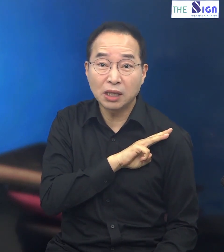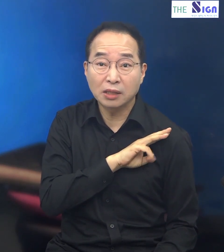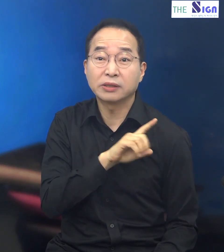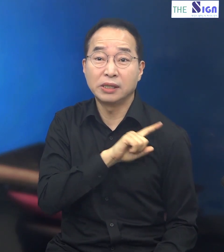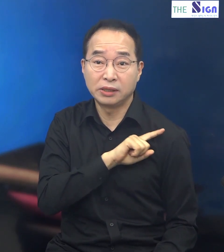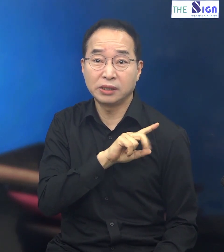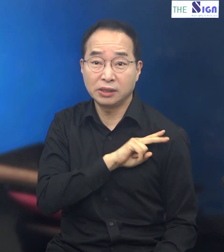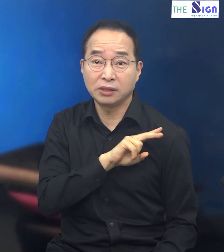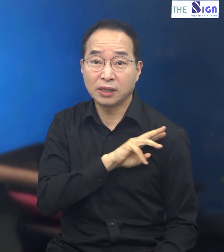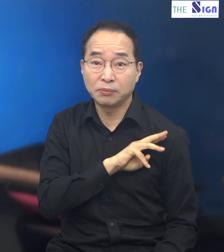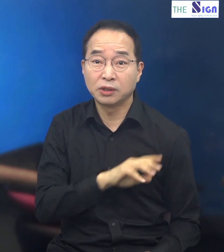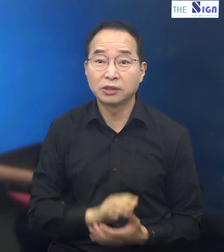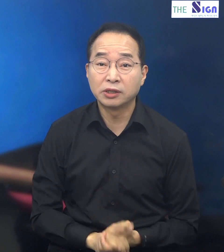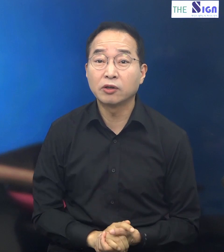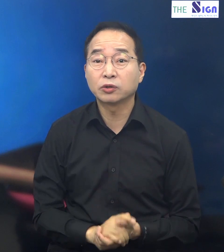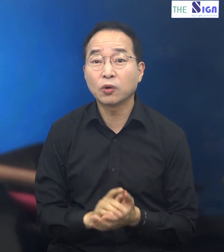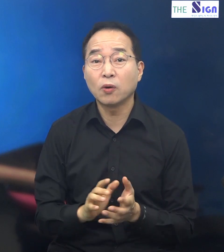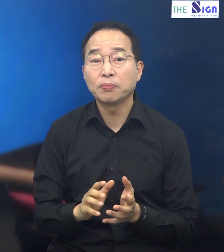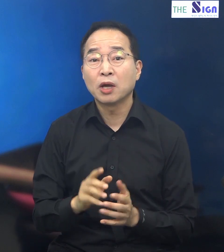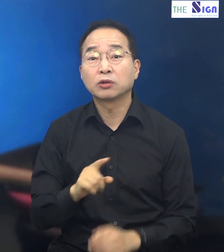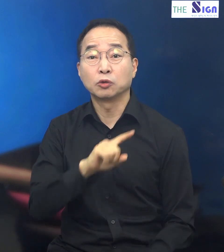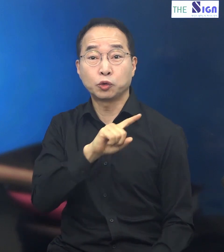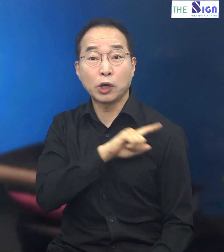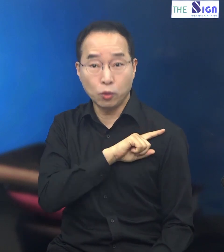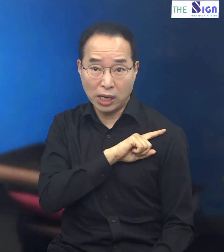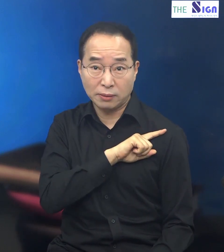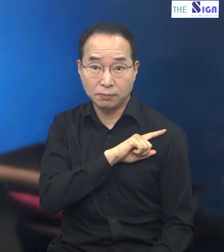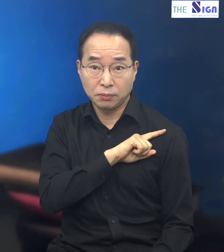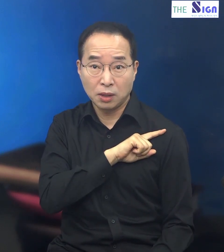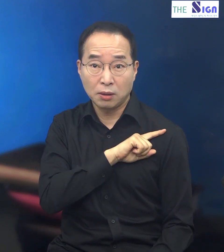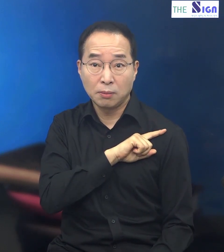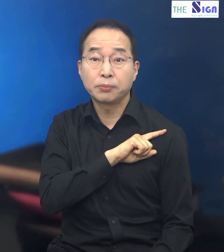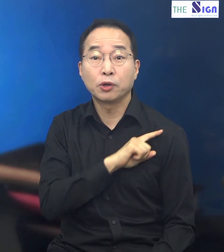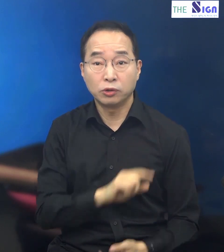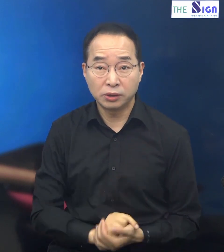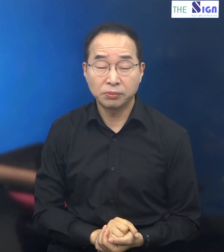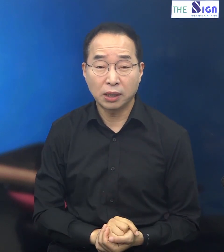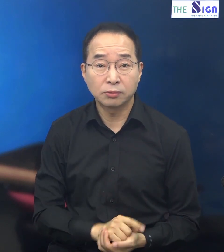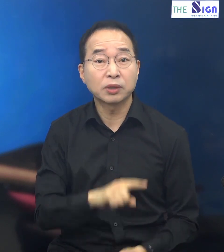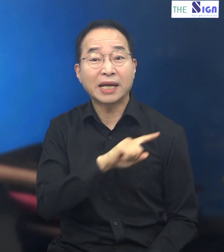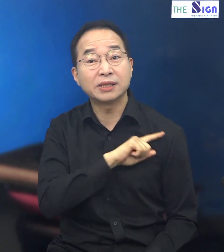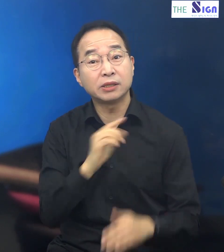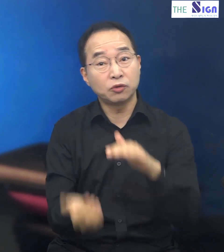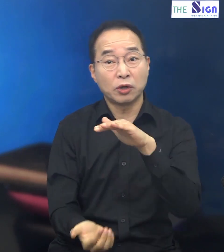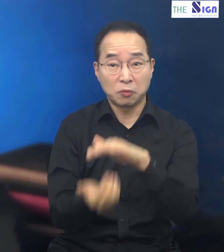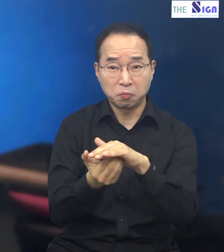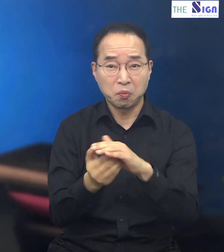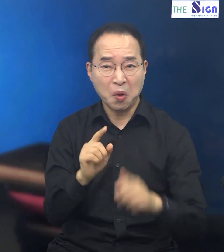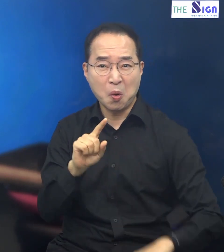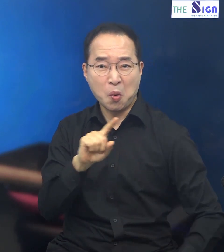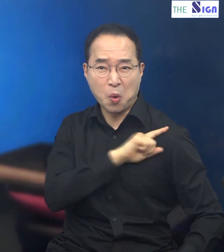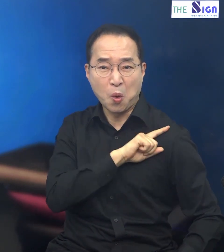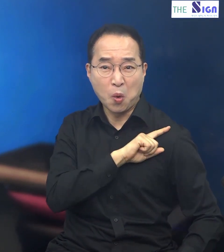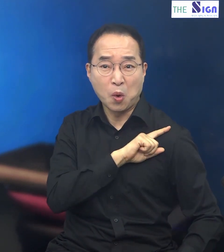그래서 1등, 2등, 3등 그것도 어떤 최고라는 표현을 씁니다. 그리고 같이 쓰기도 해요.